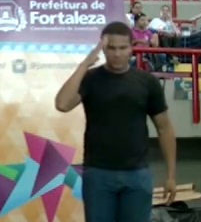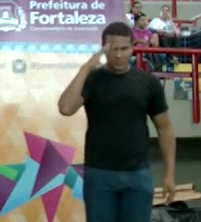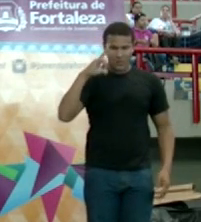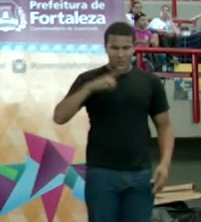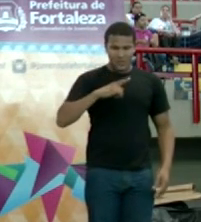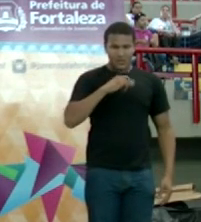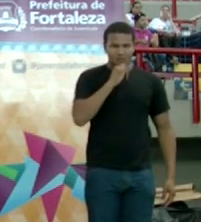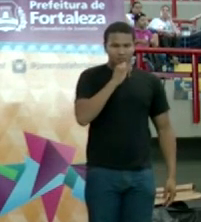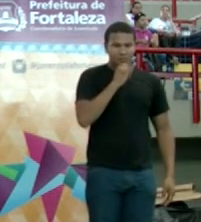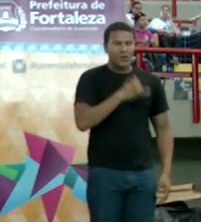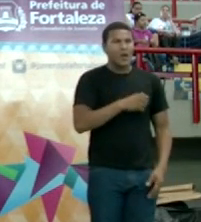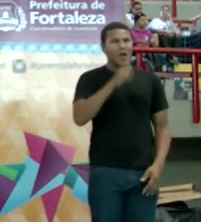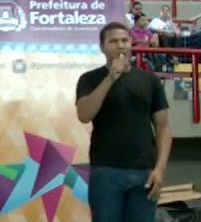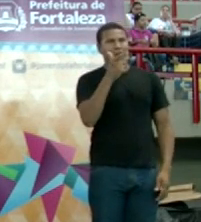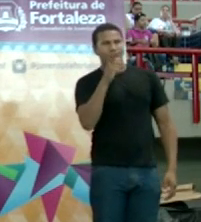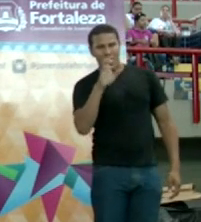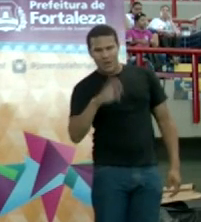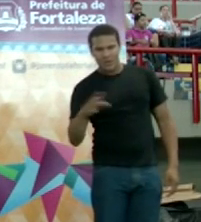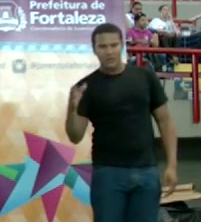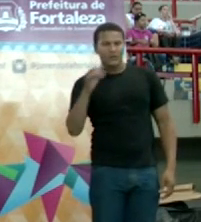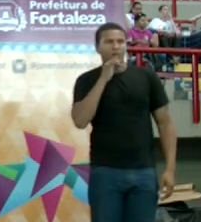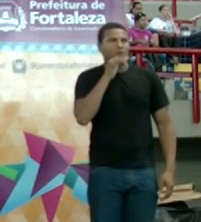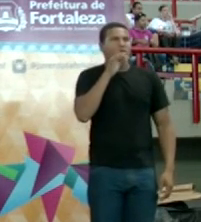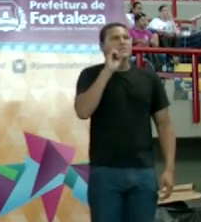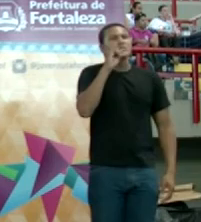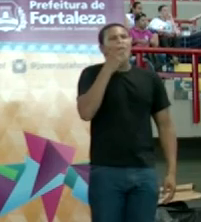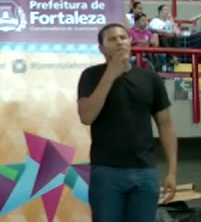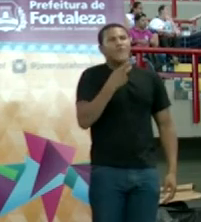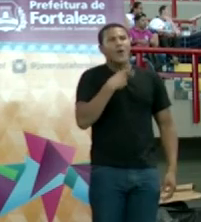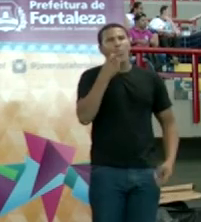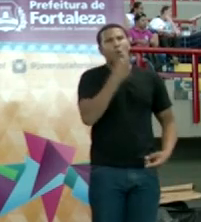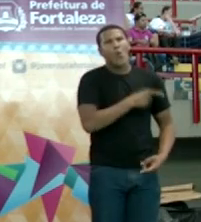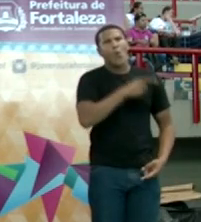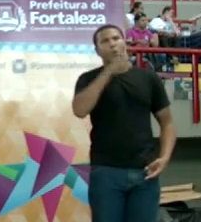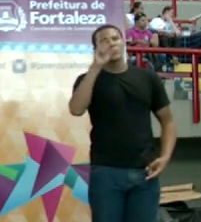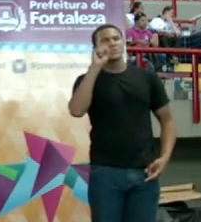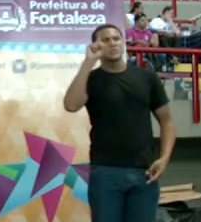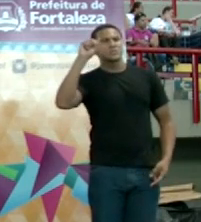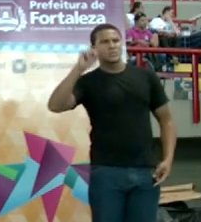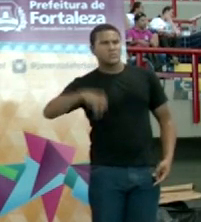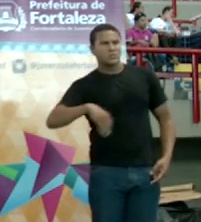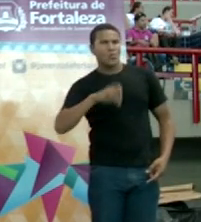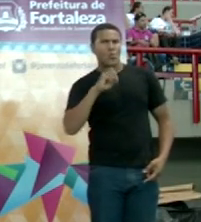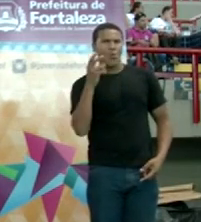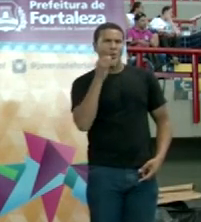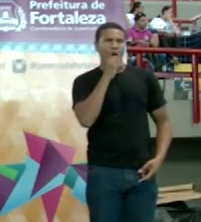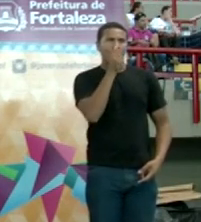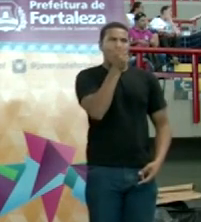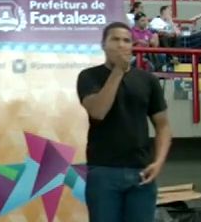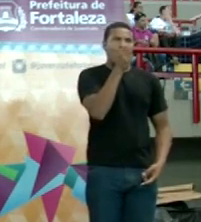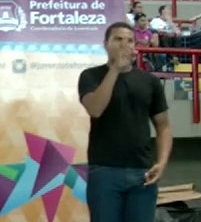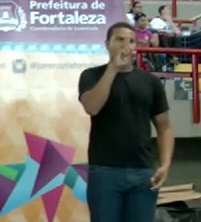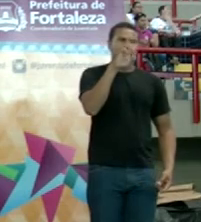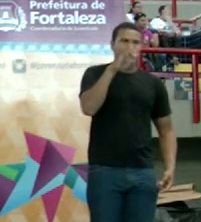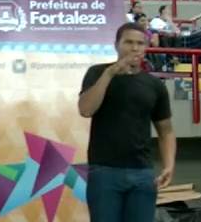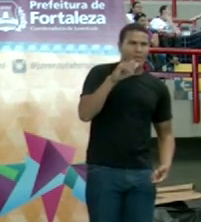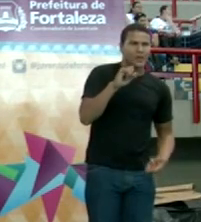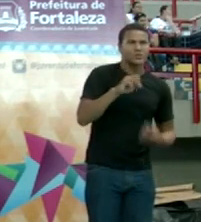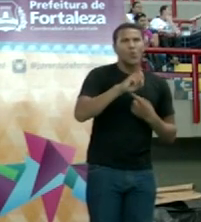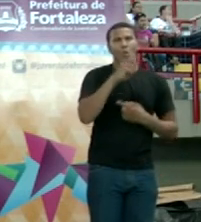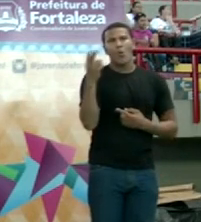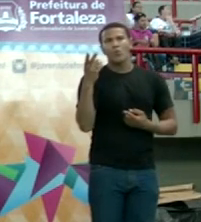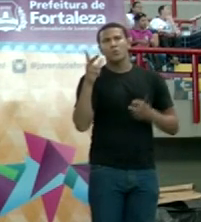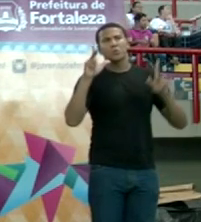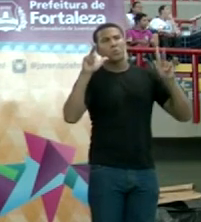OUTROSSIM. Uma palavra que fica junta. Quando eu digo outro sim, é a mesma coisa de eu dizer ademais,